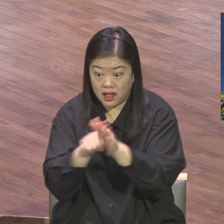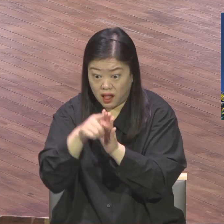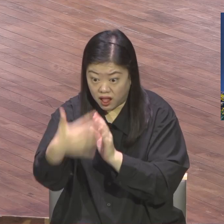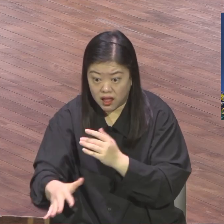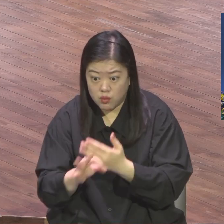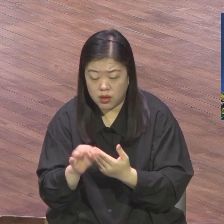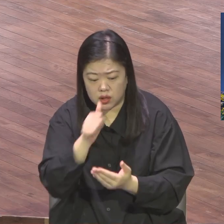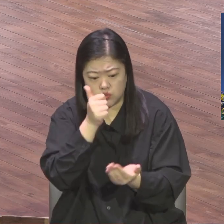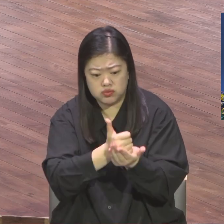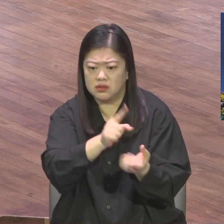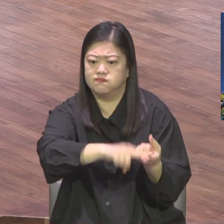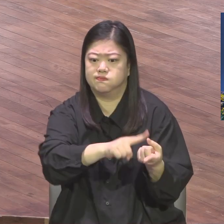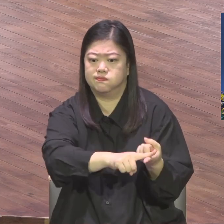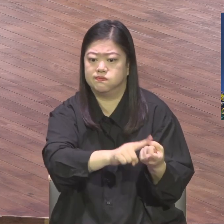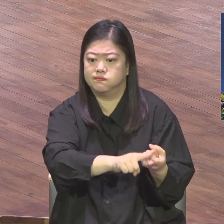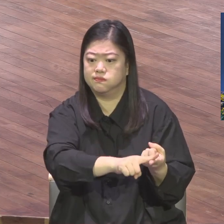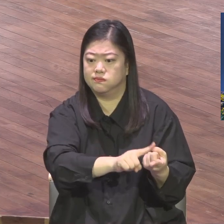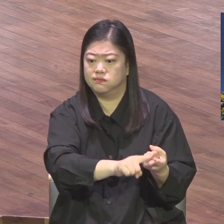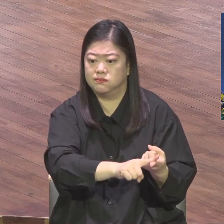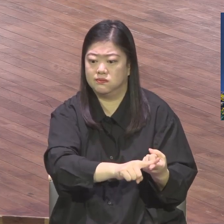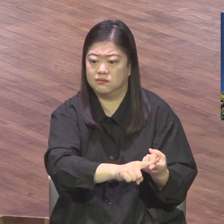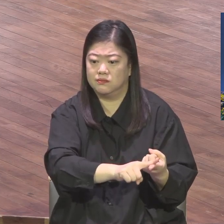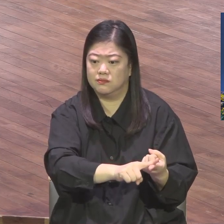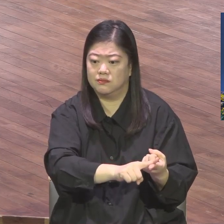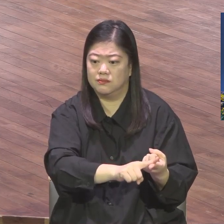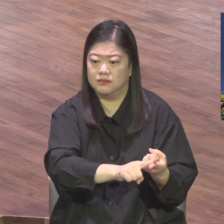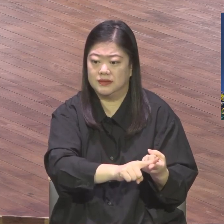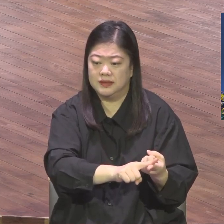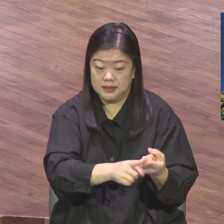그래서 생명과 구원의 하나님께서 친히